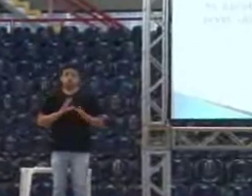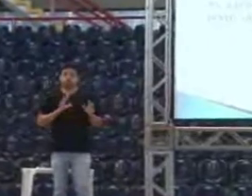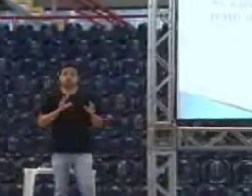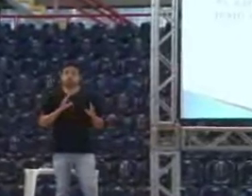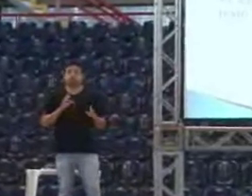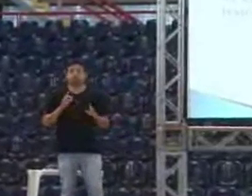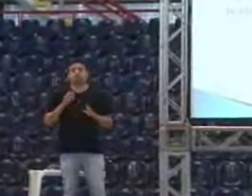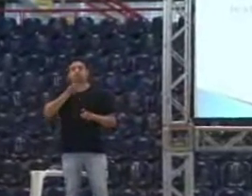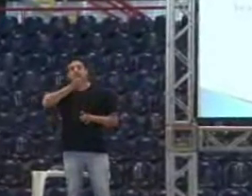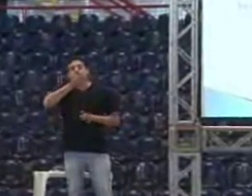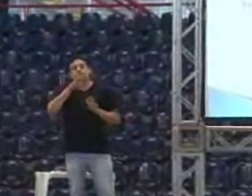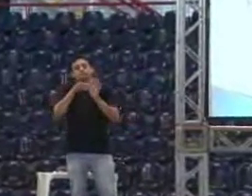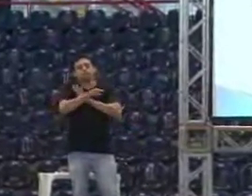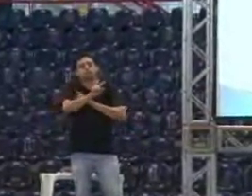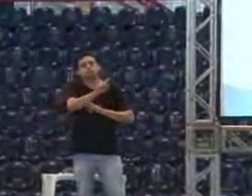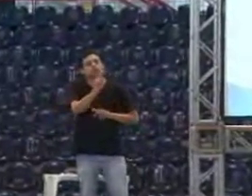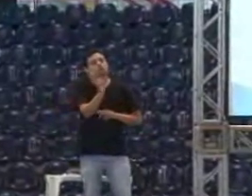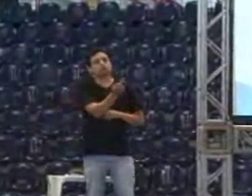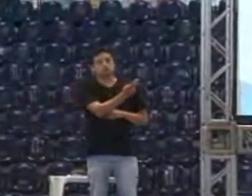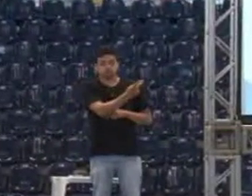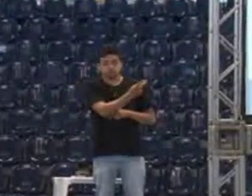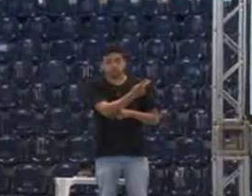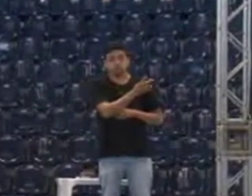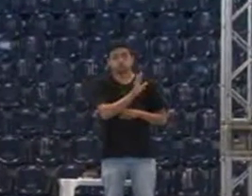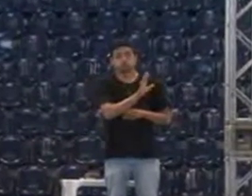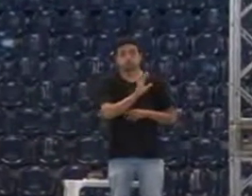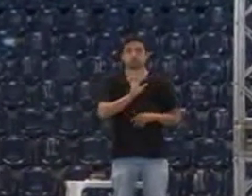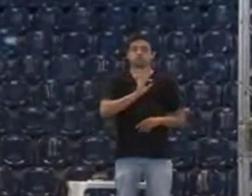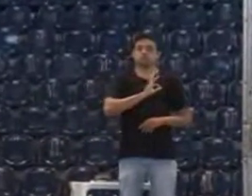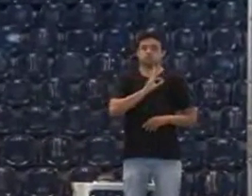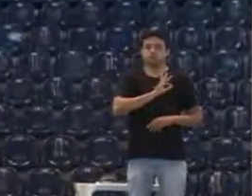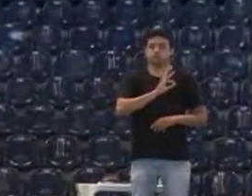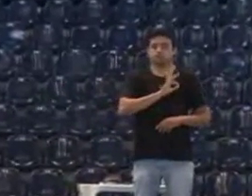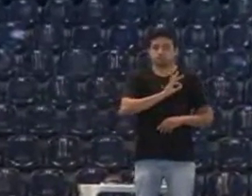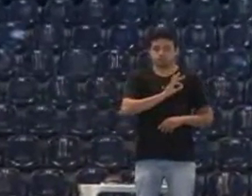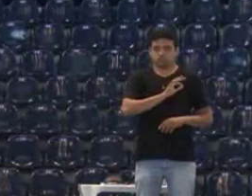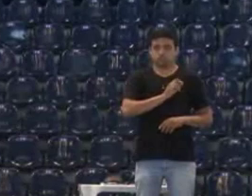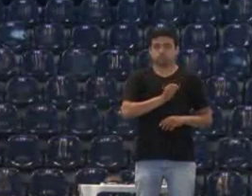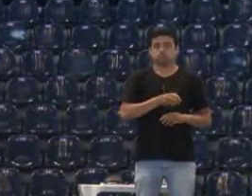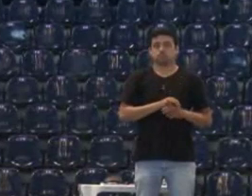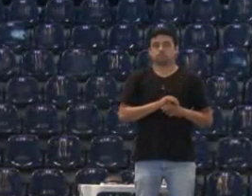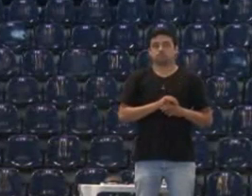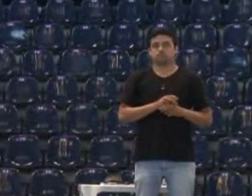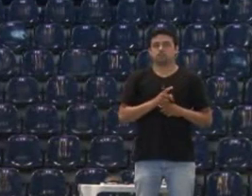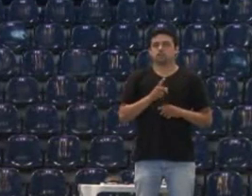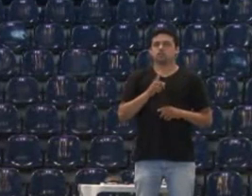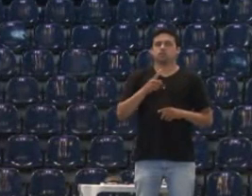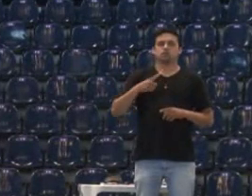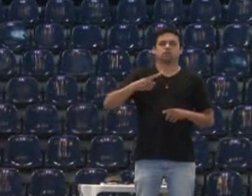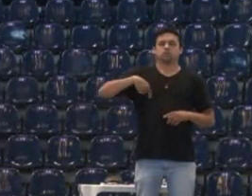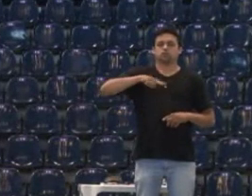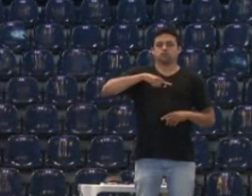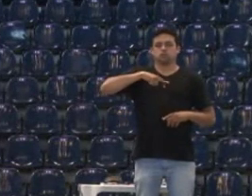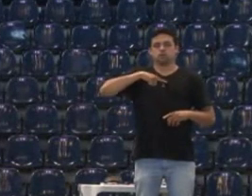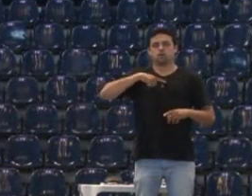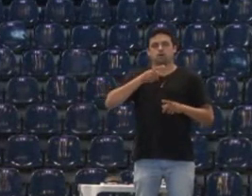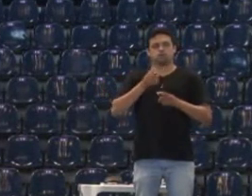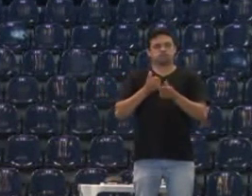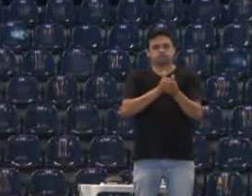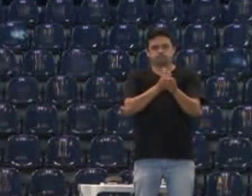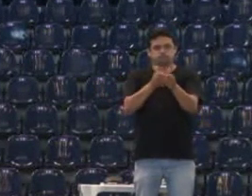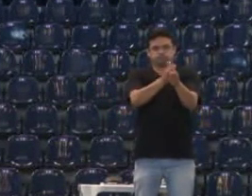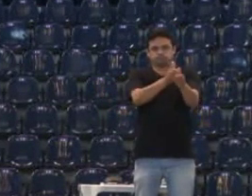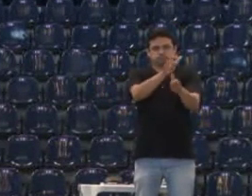repórter perguntou o que havia acontecido e o policial nós empreendemos uma perseguição